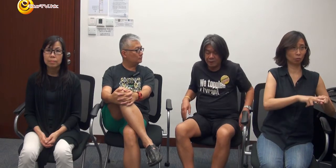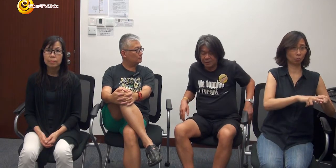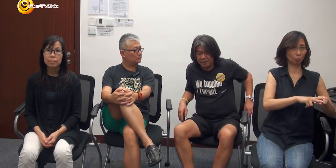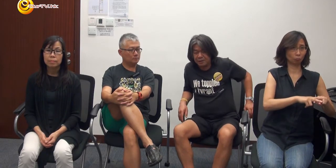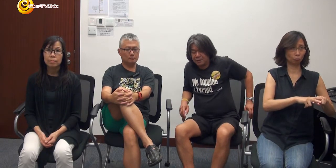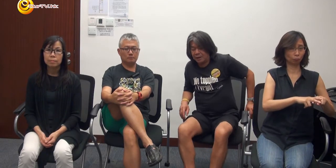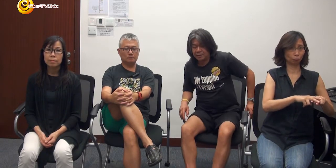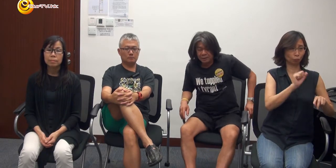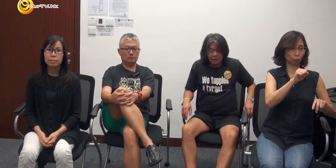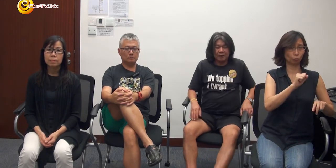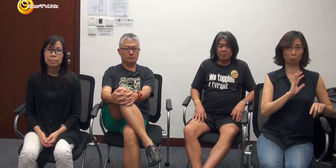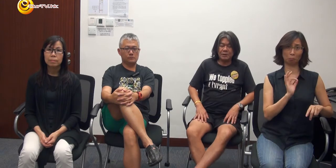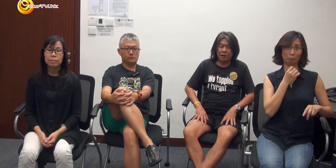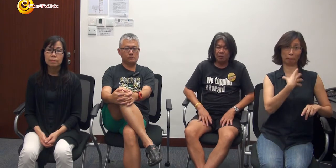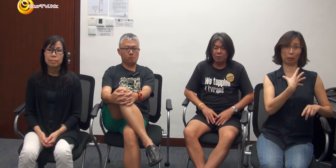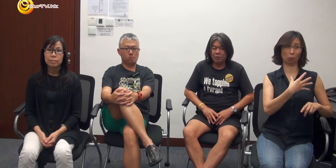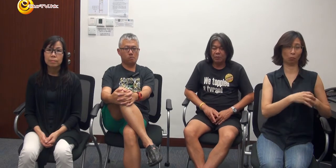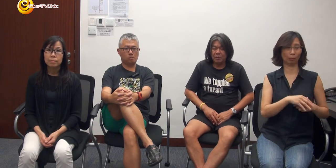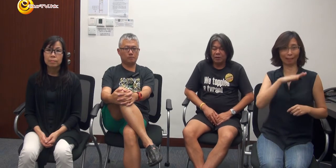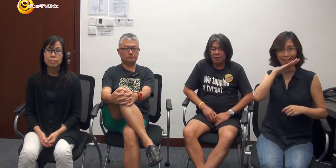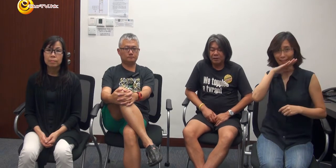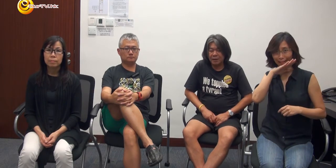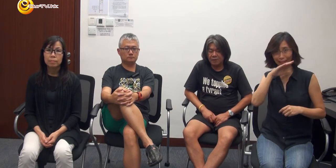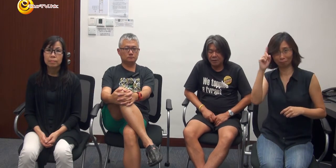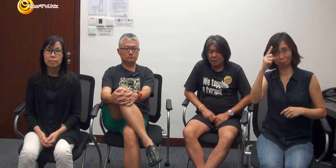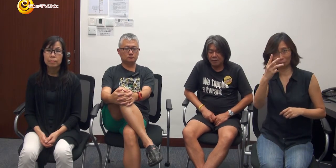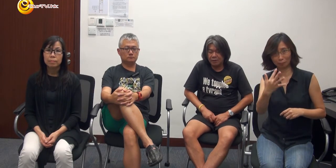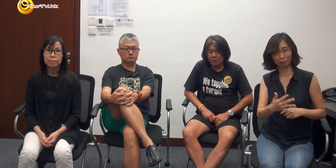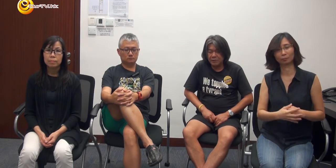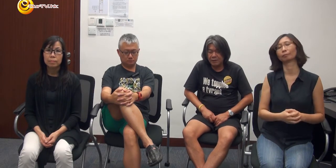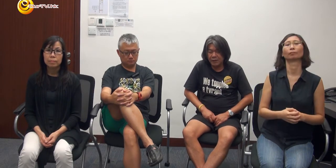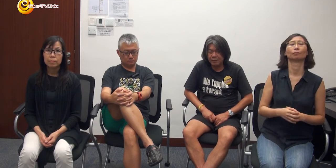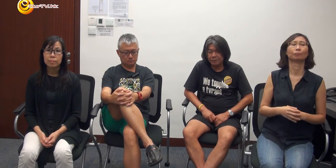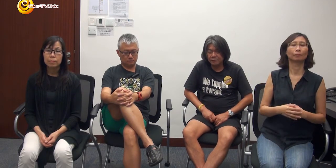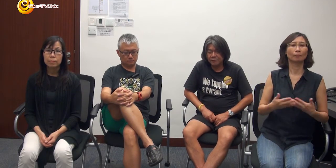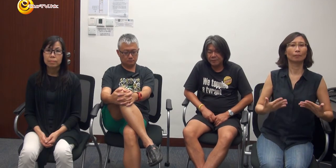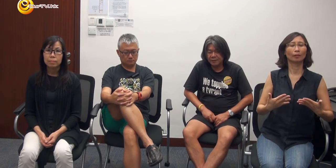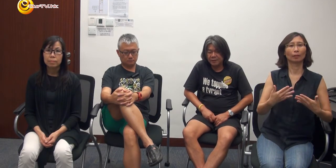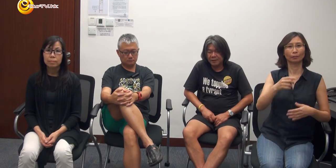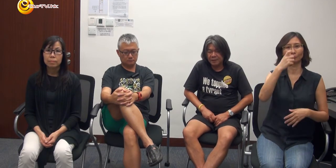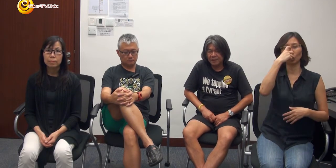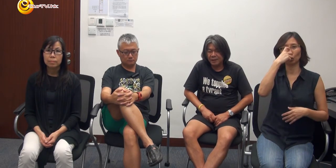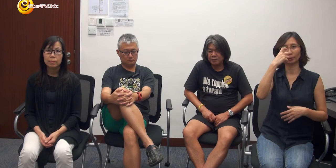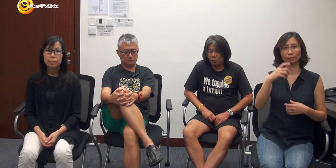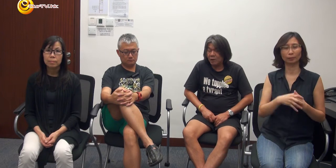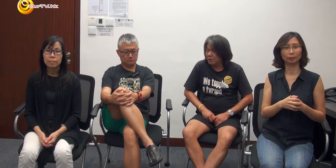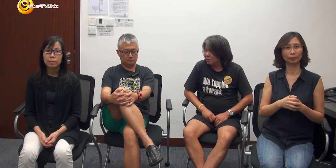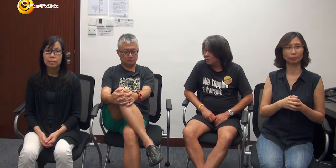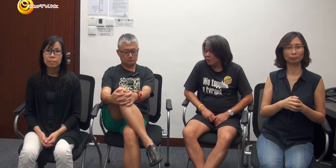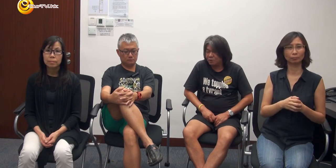等咗幾日嘅。嗱，咁嘅時候，即係梁振英已經一早就係即係準